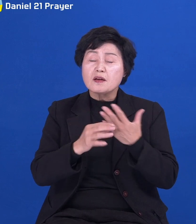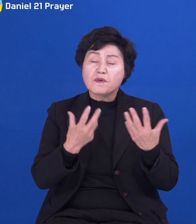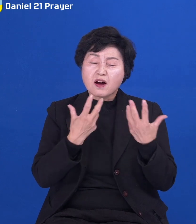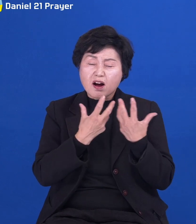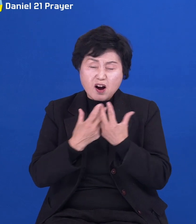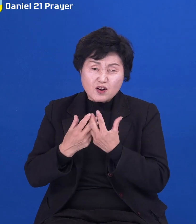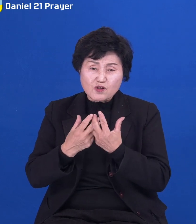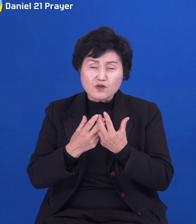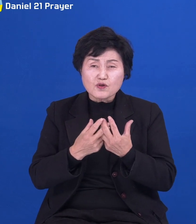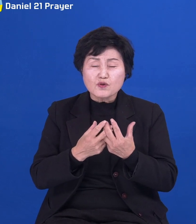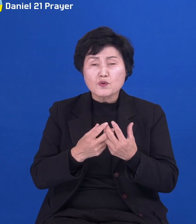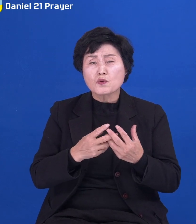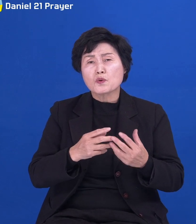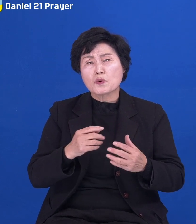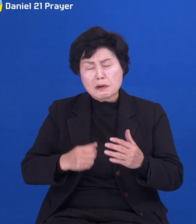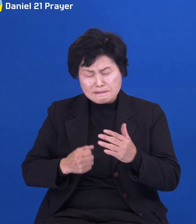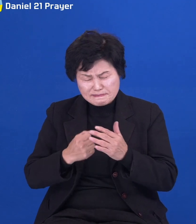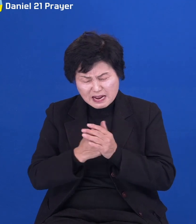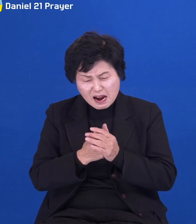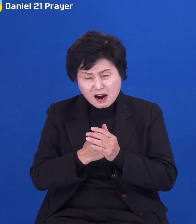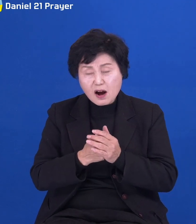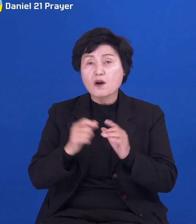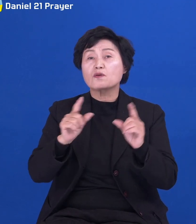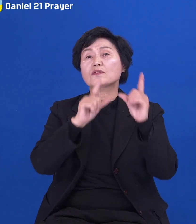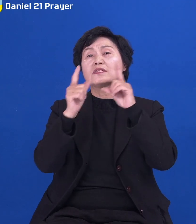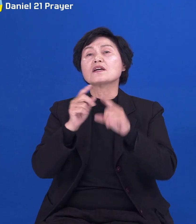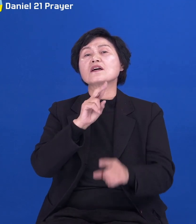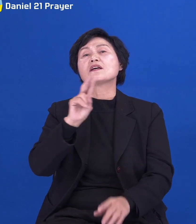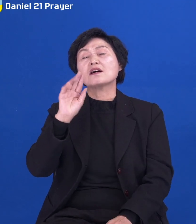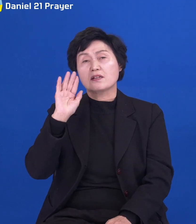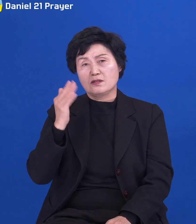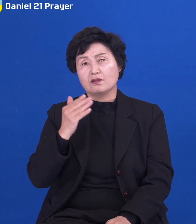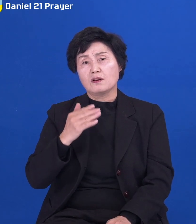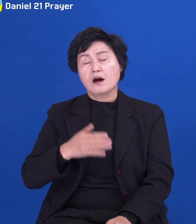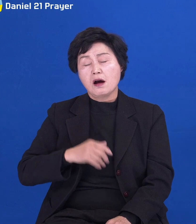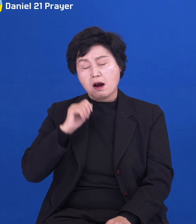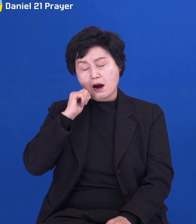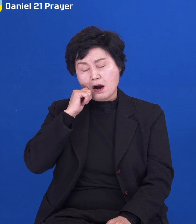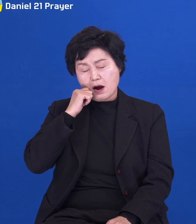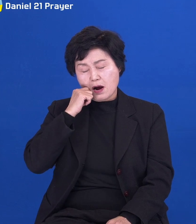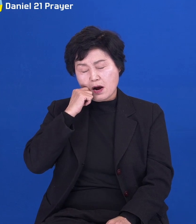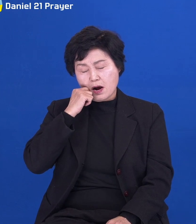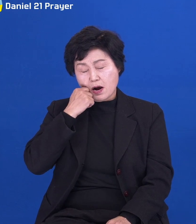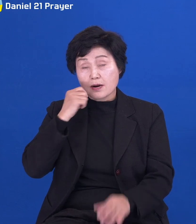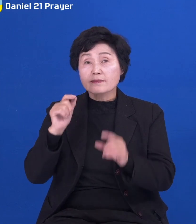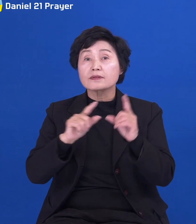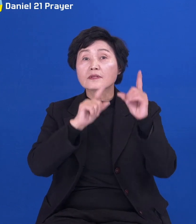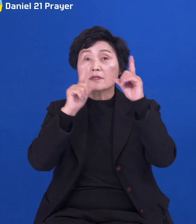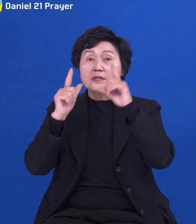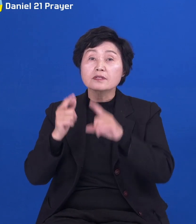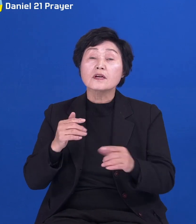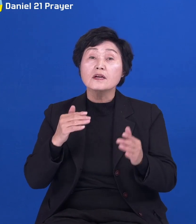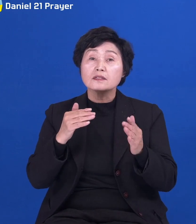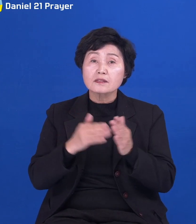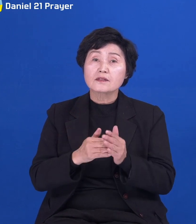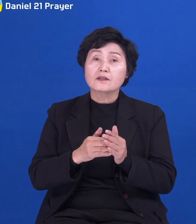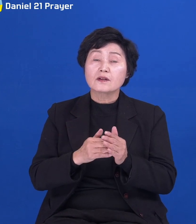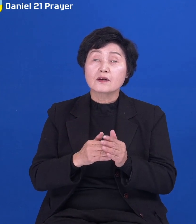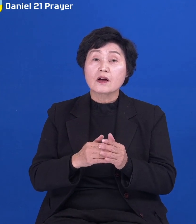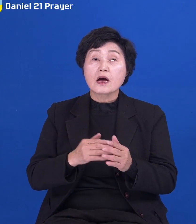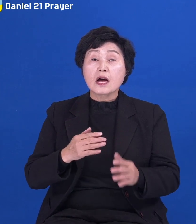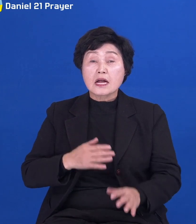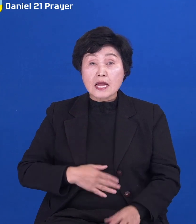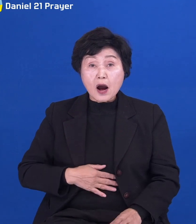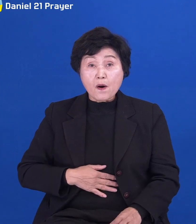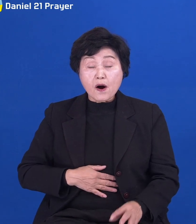살았던 북한의 현실이었고 제가 살아와야 했던 삶이었어요. 딜을 하고 저와 3명의